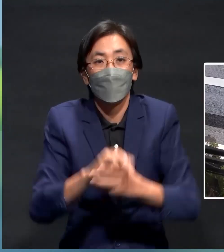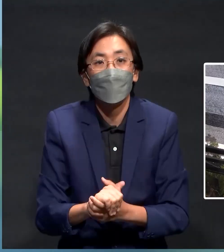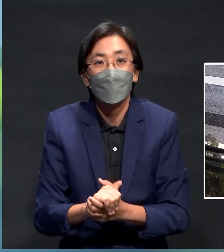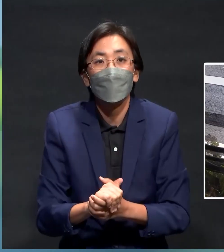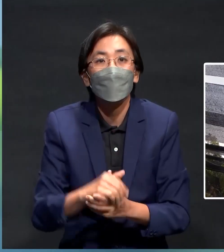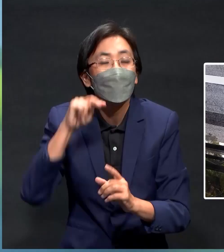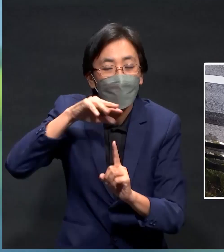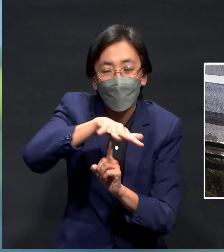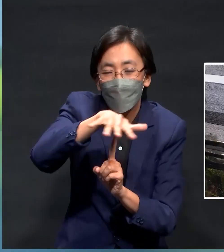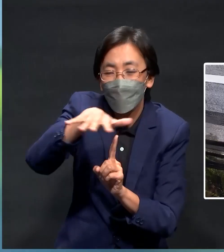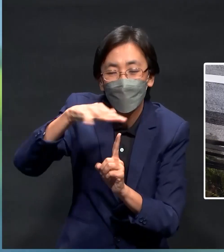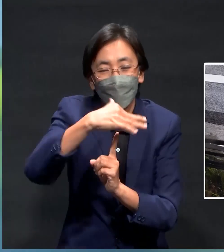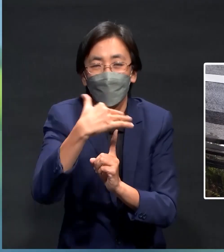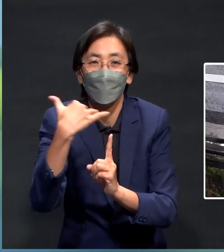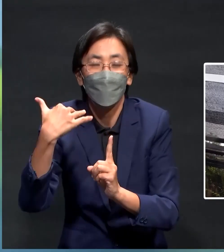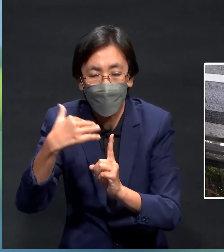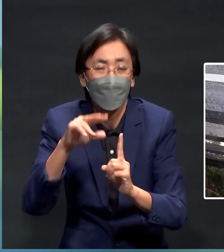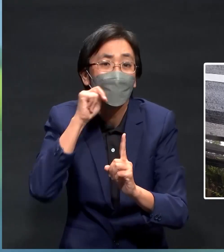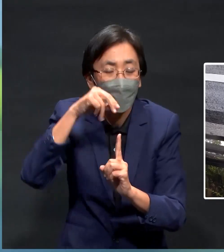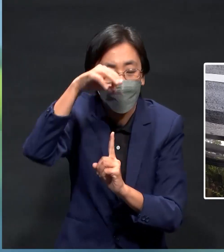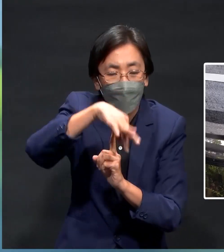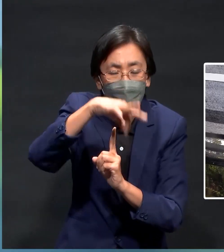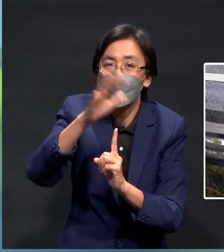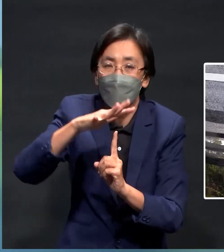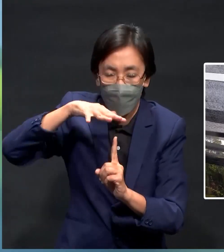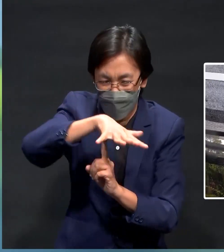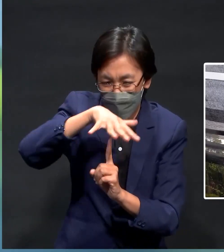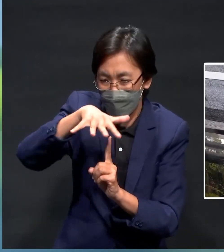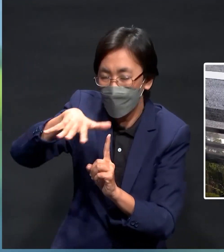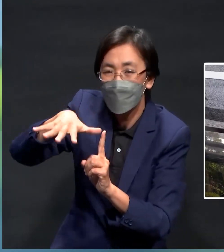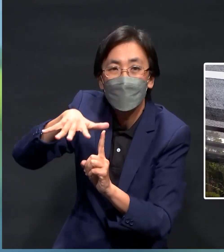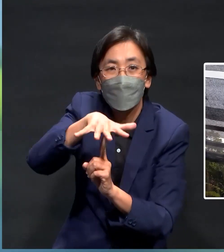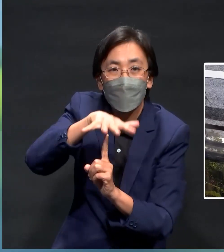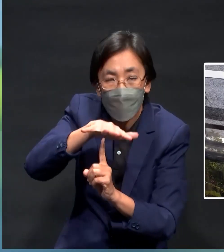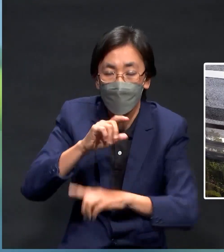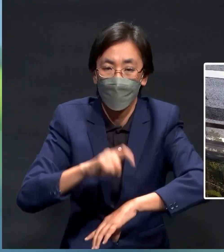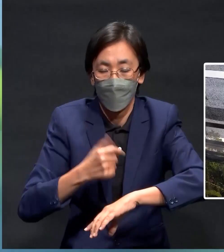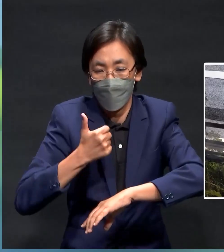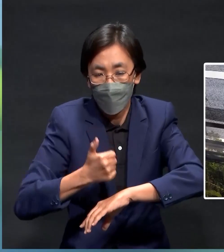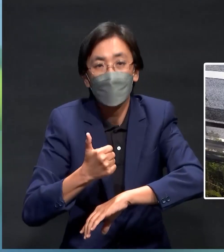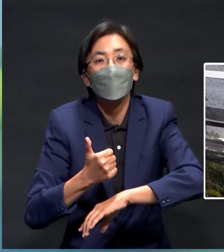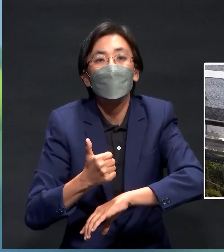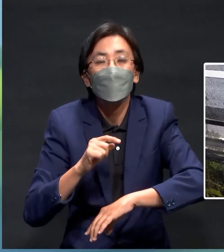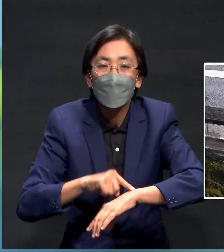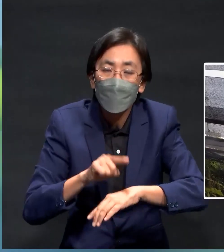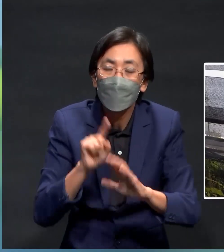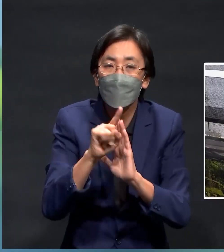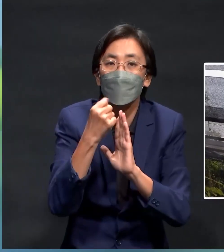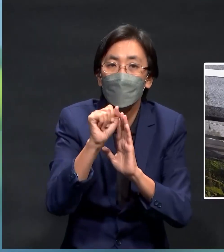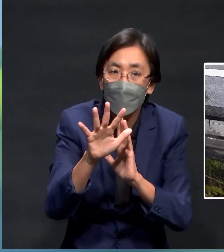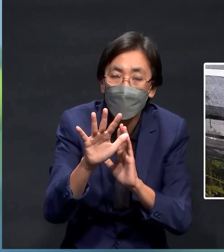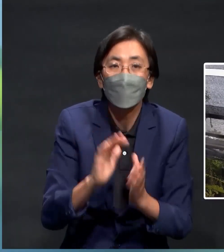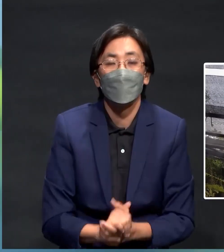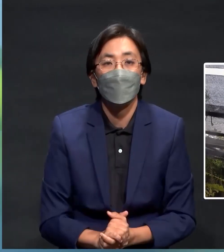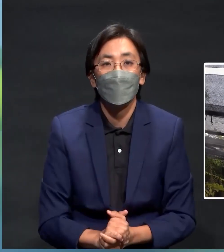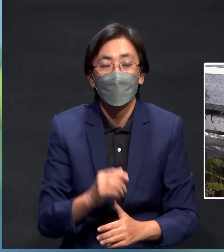เก์ก็ฉีดกระจายทั่วเลยใช่ไม่ใช่น้ำหยใชไครไมใชนหดที่นทจะปิครัแล้วก็จบเวลาเอาว่า ประมาณสายล 15 นาทีที่